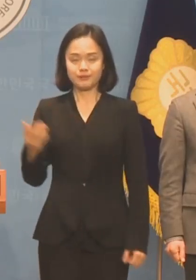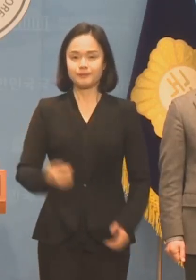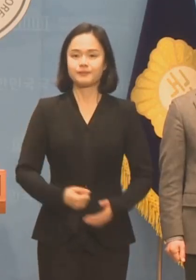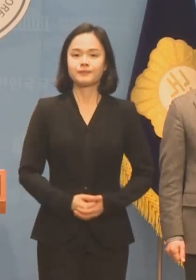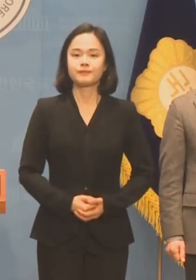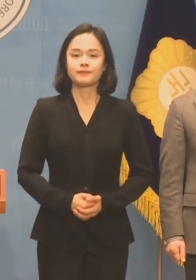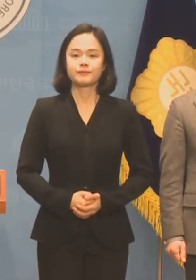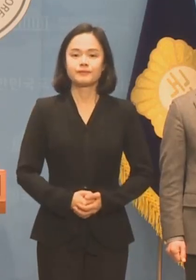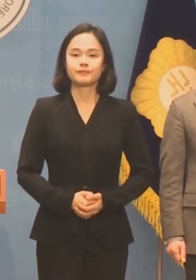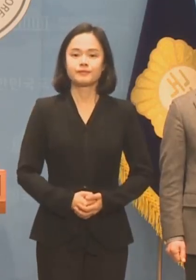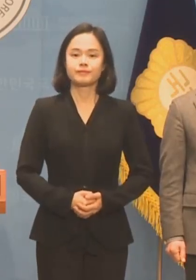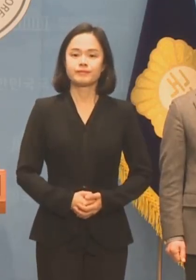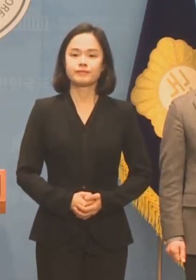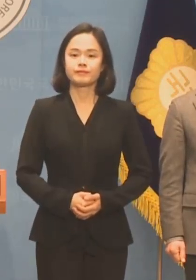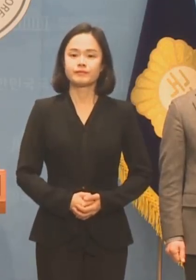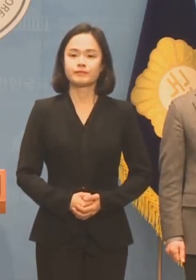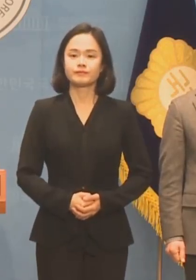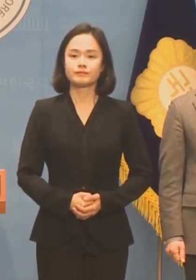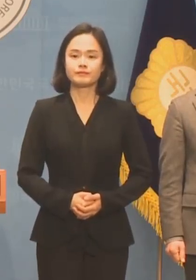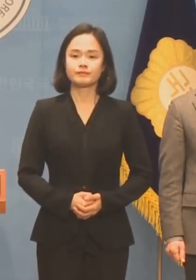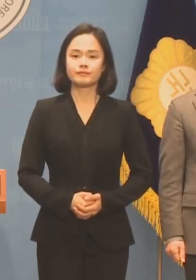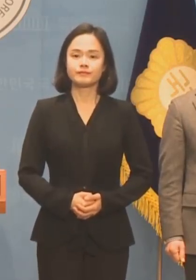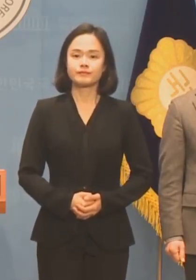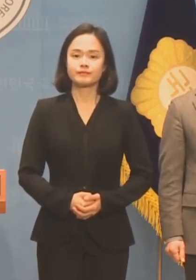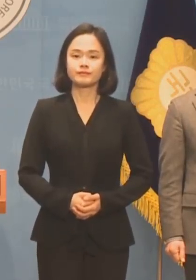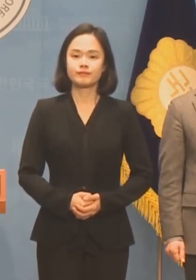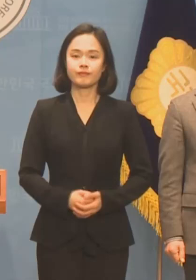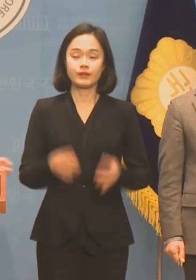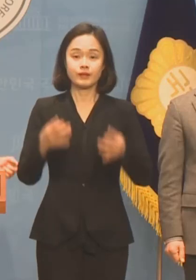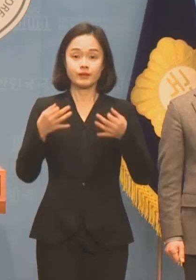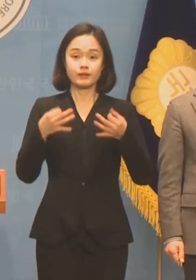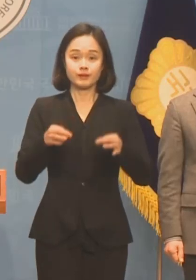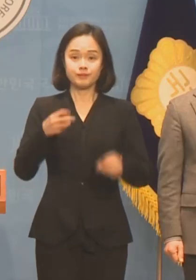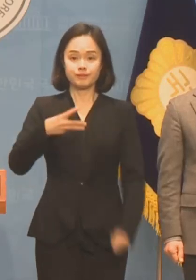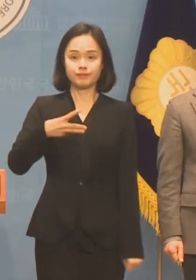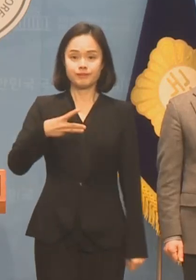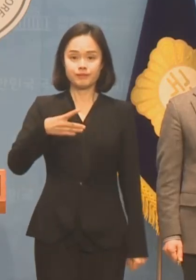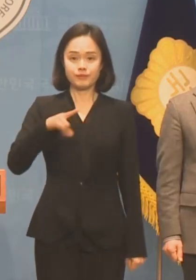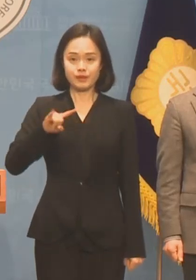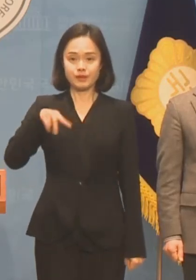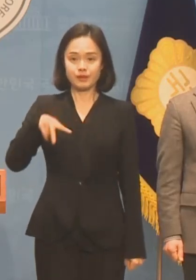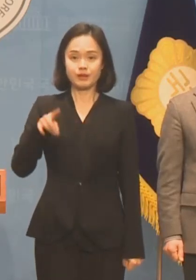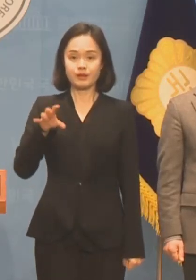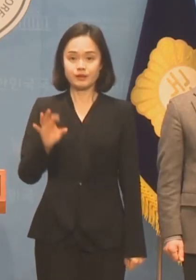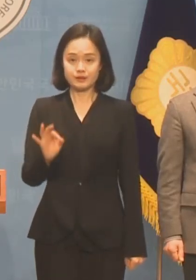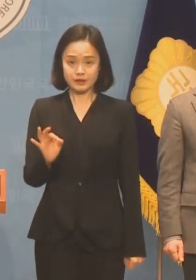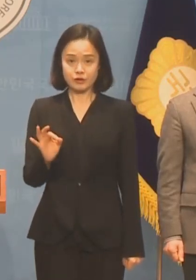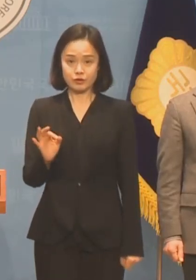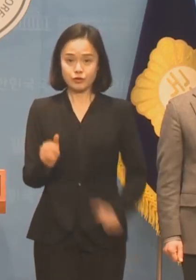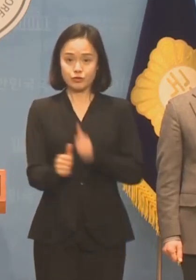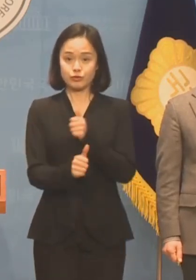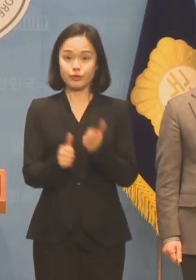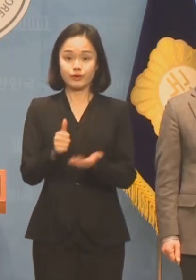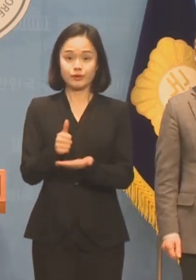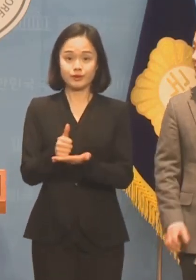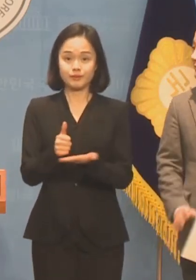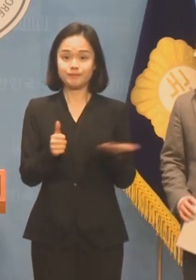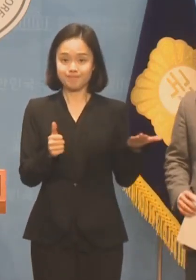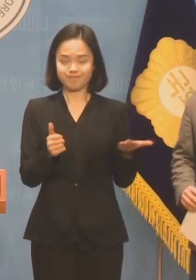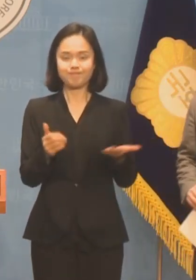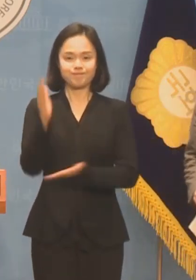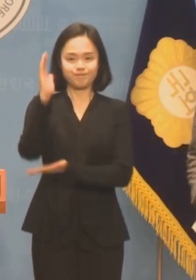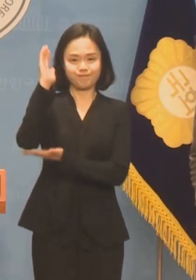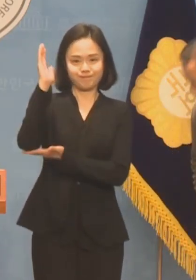그럼 먼저 김태성 예비역 소장님, 위원님부터